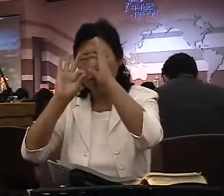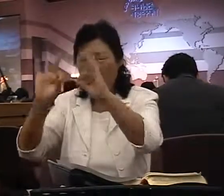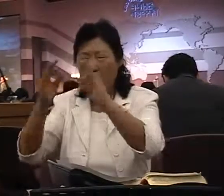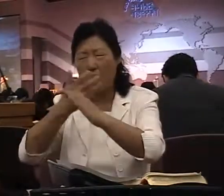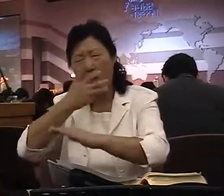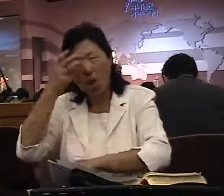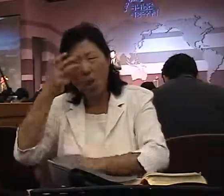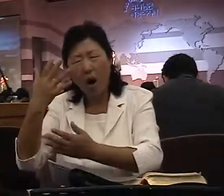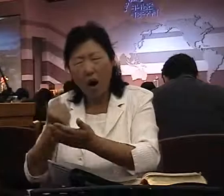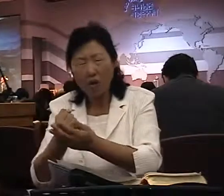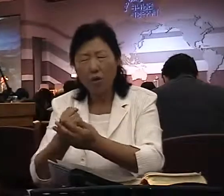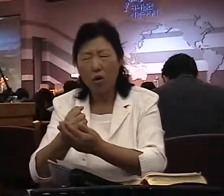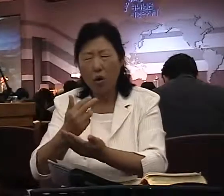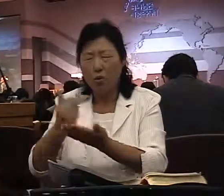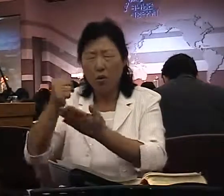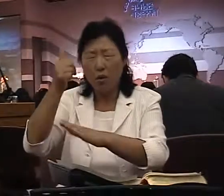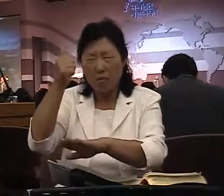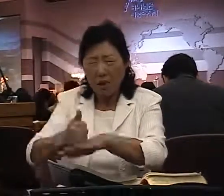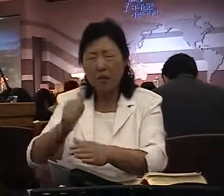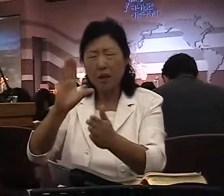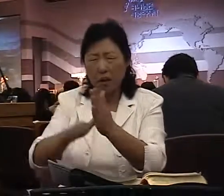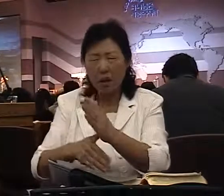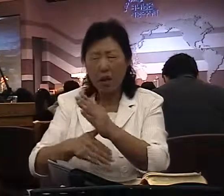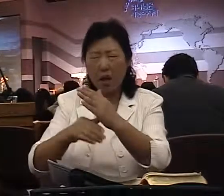주님이 마지막 때에 하나님의 통찰력을 갖고 살 수 있게 됨을